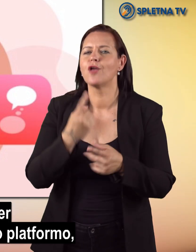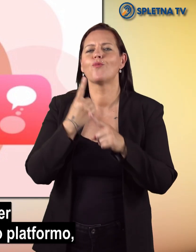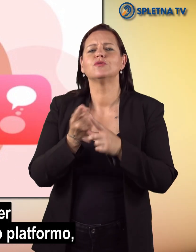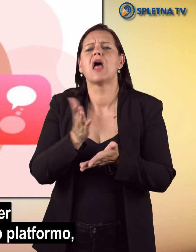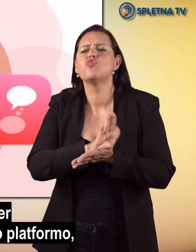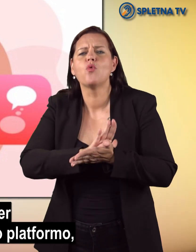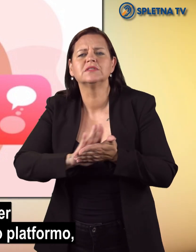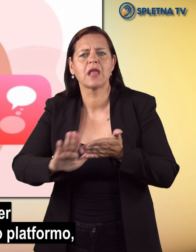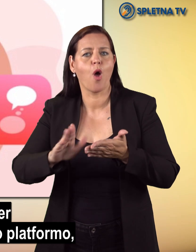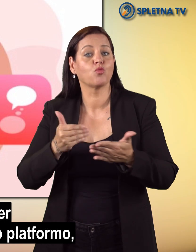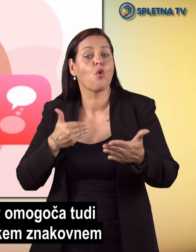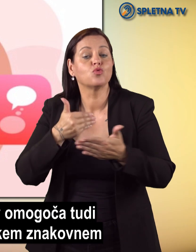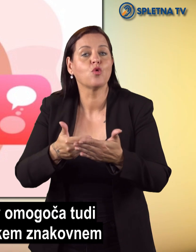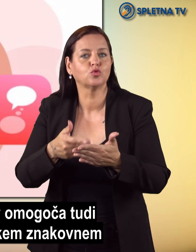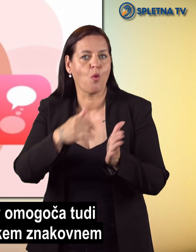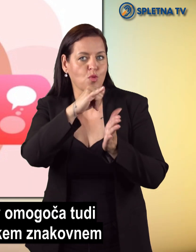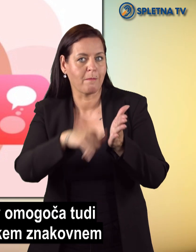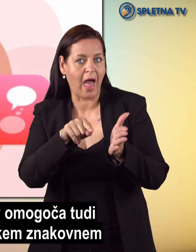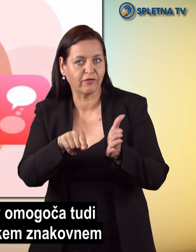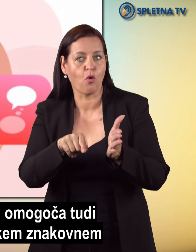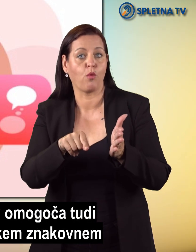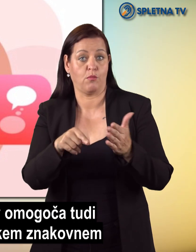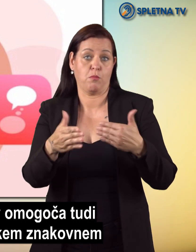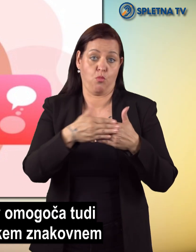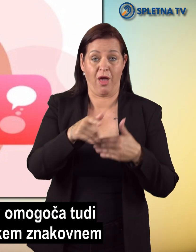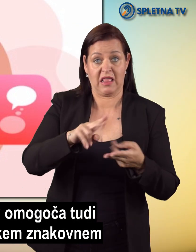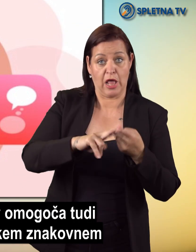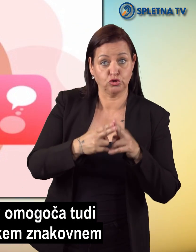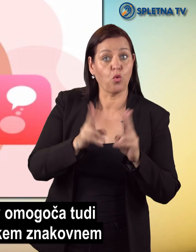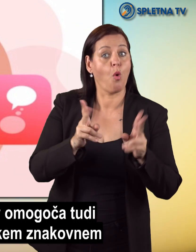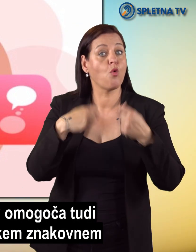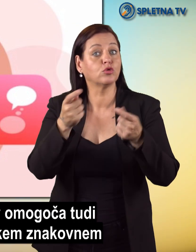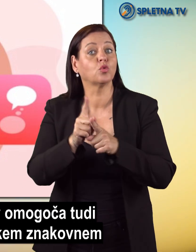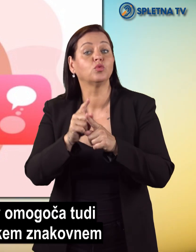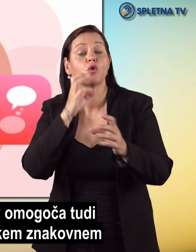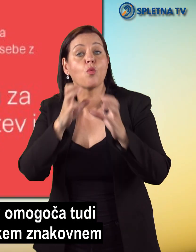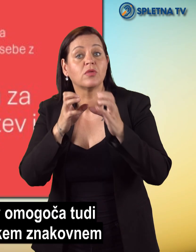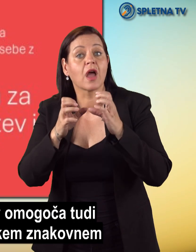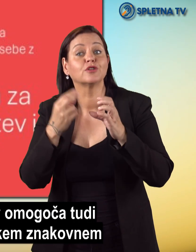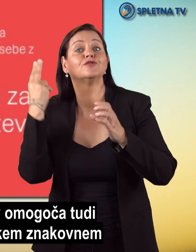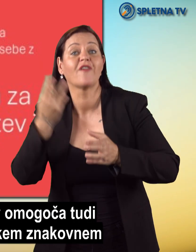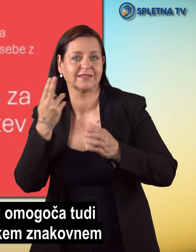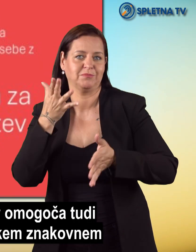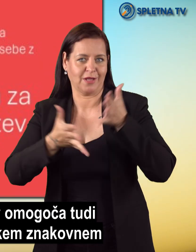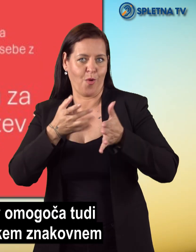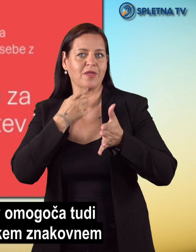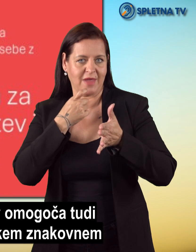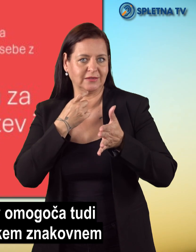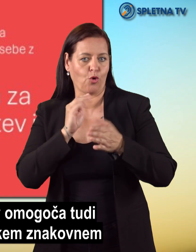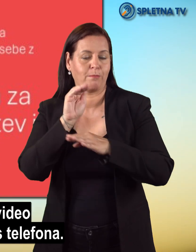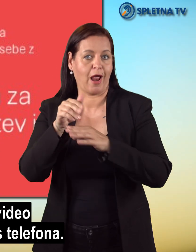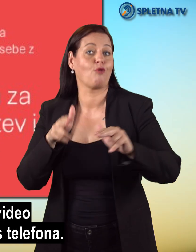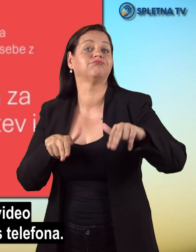enostavno dostopno platformo, ki poleg drugih načinov omogoča tudi komunikacijo v slovenskem znakovnem jeziku